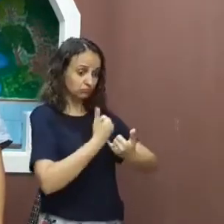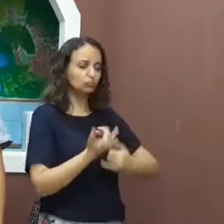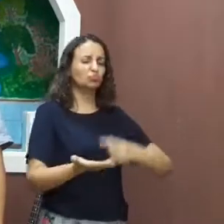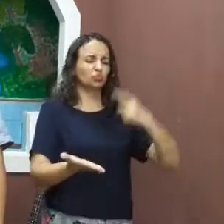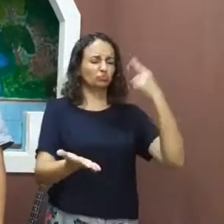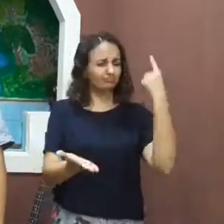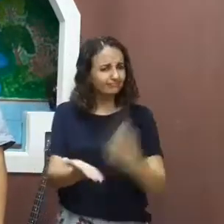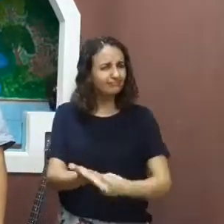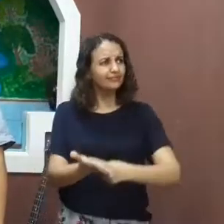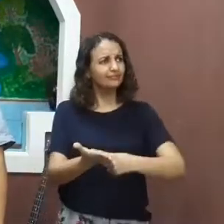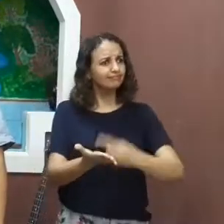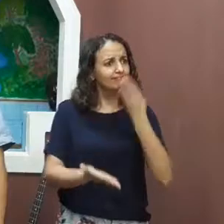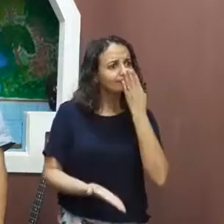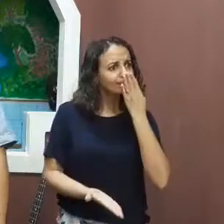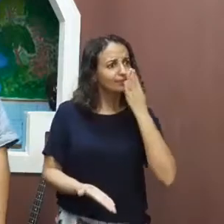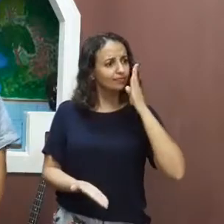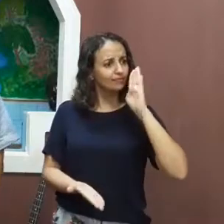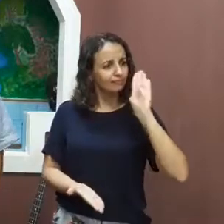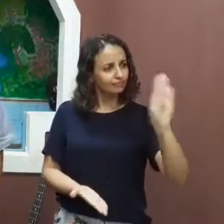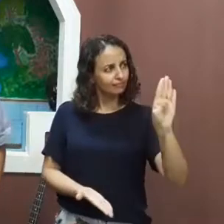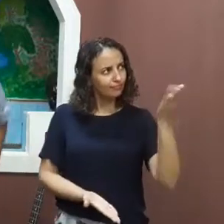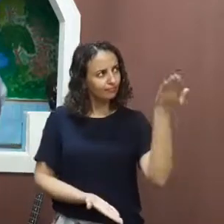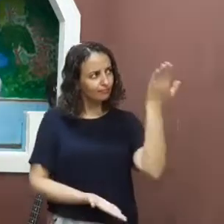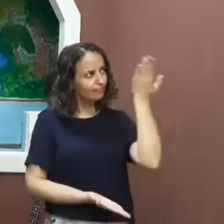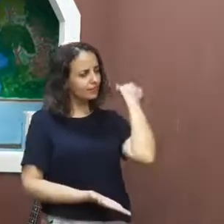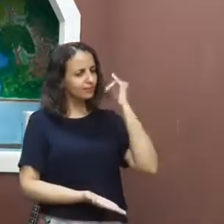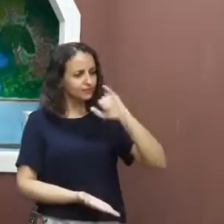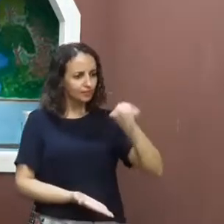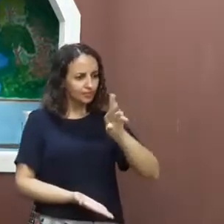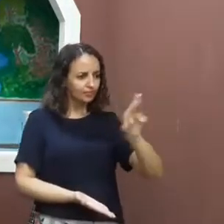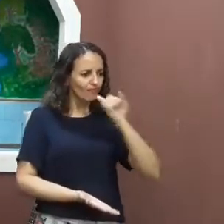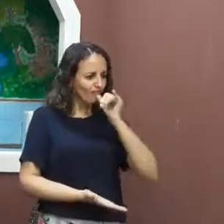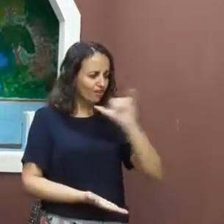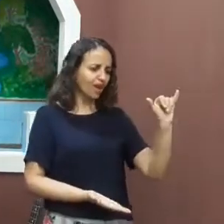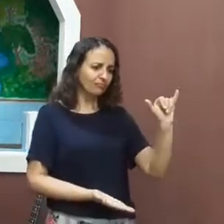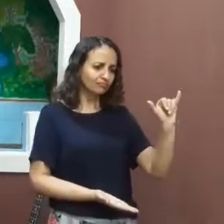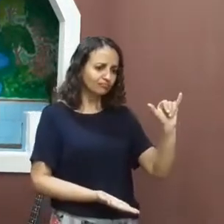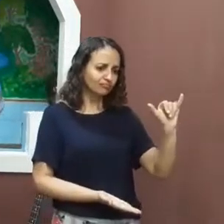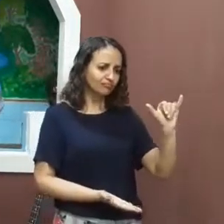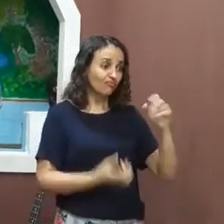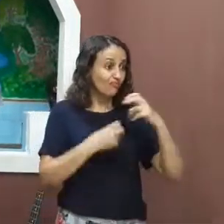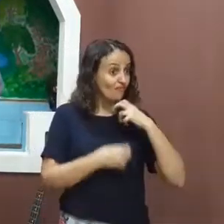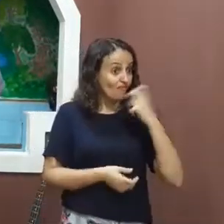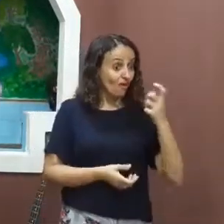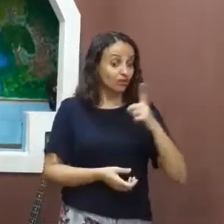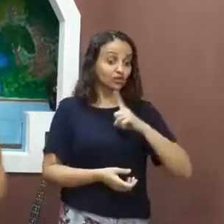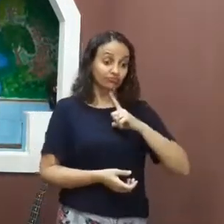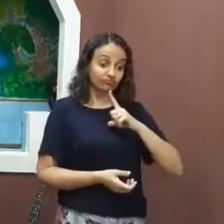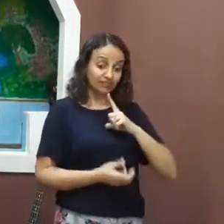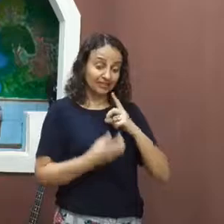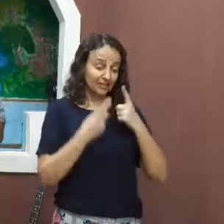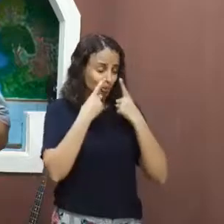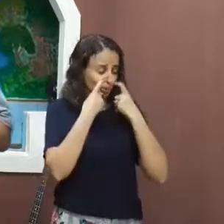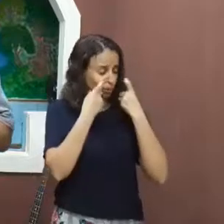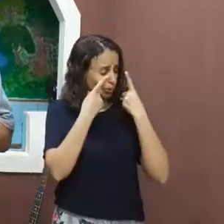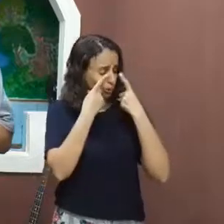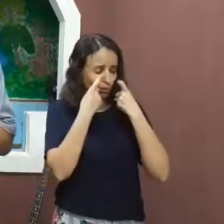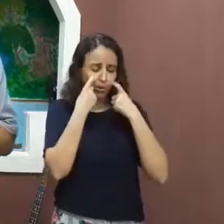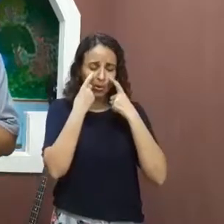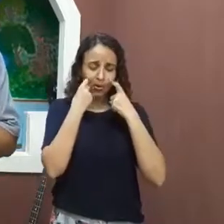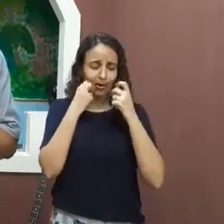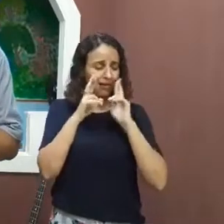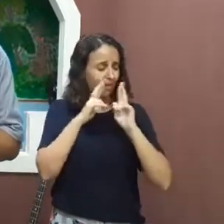que fora dito pelo profeta Jeremias. Ouviu-se uma voz em Ramá, choro e grande